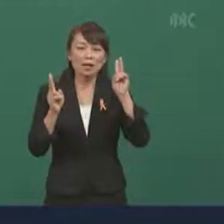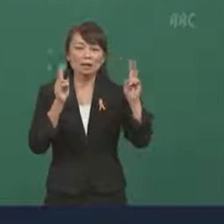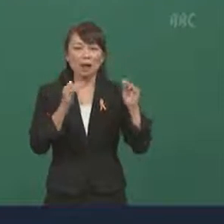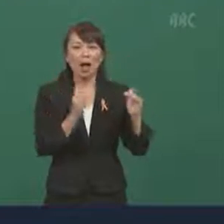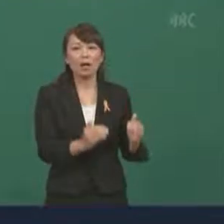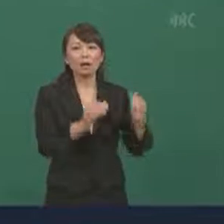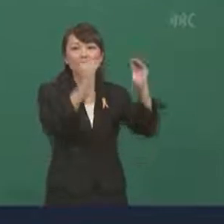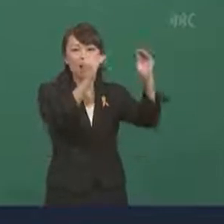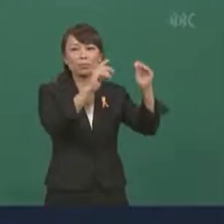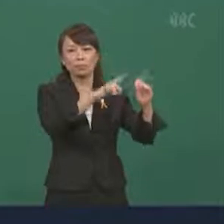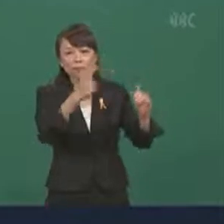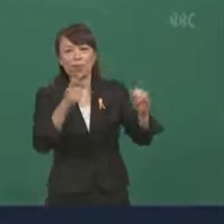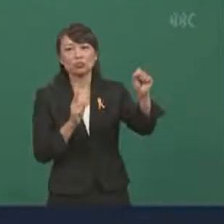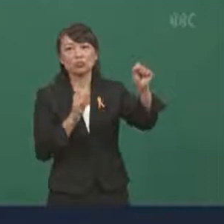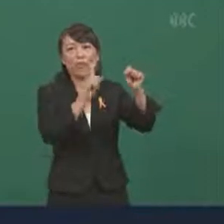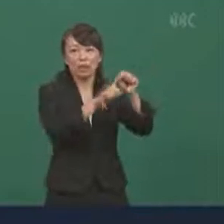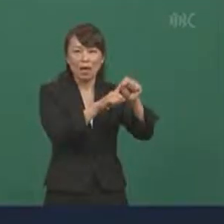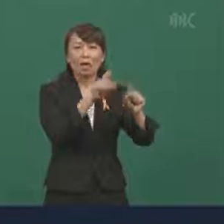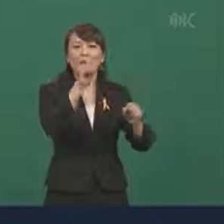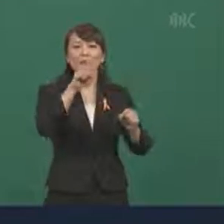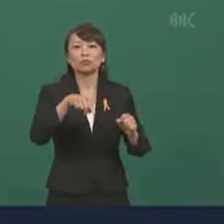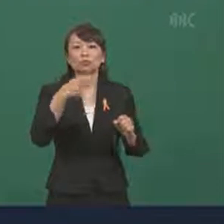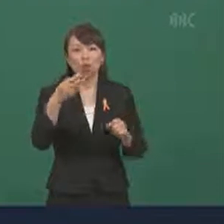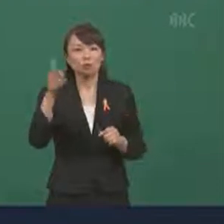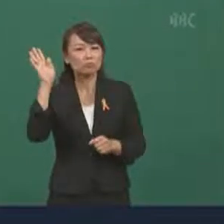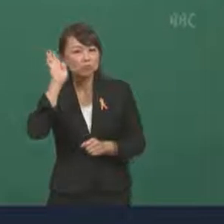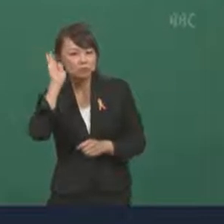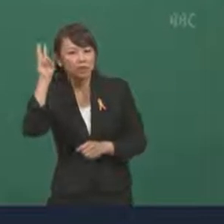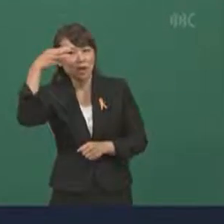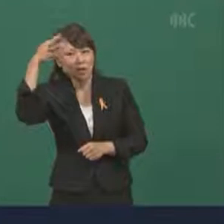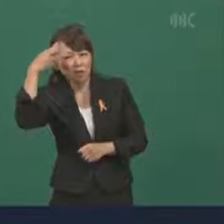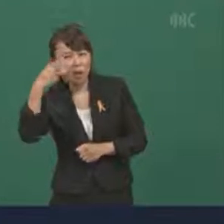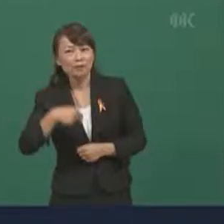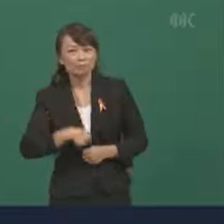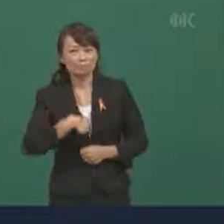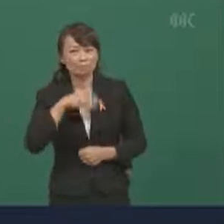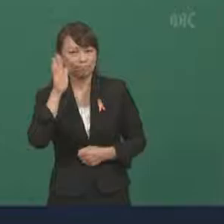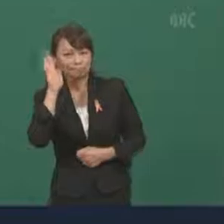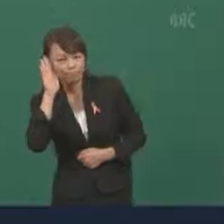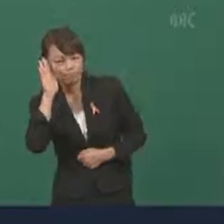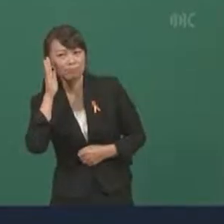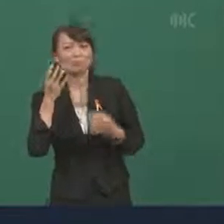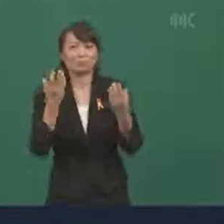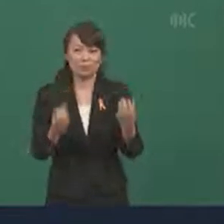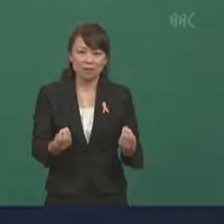の発展などに向けてヒントを得ようと真剣に話を聞いていました。